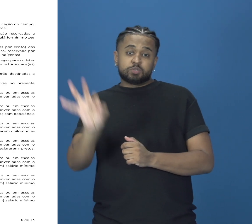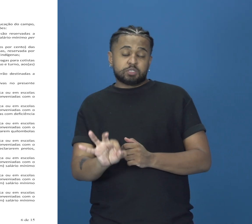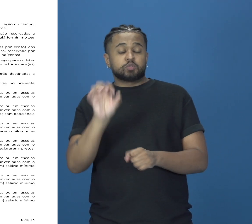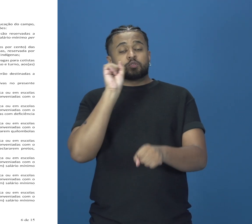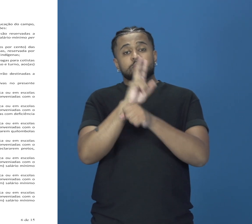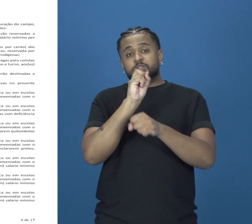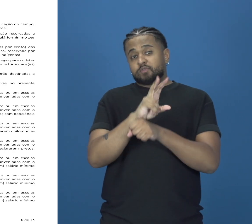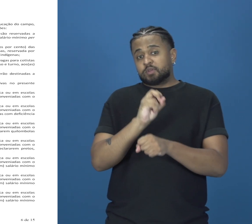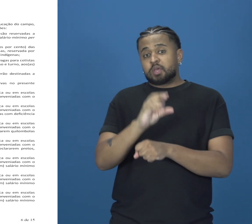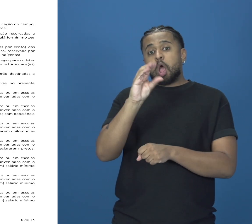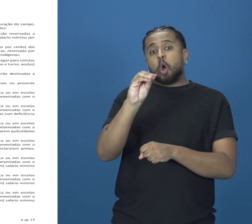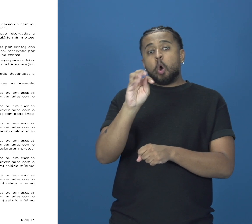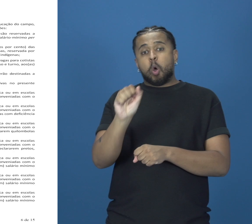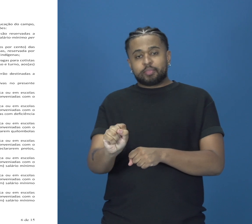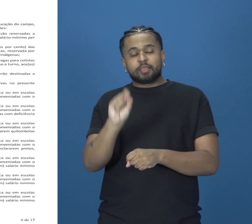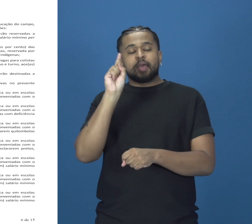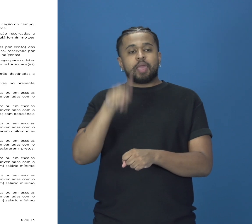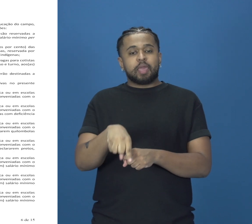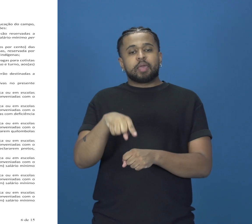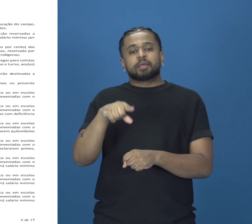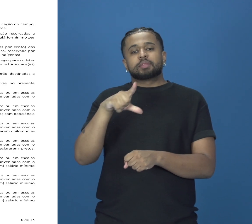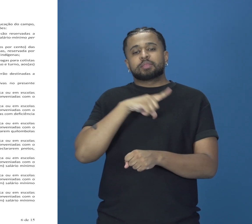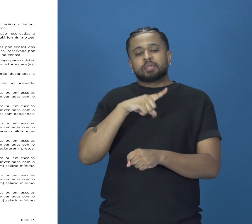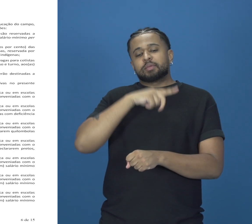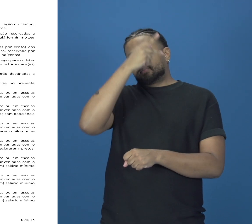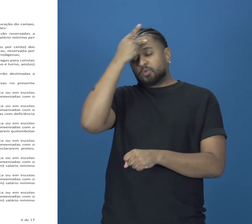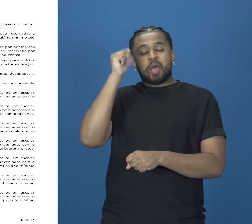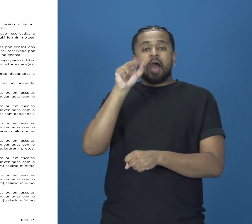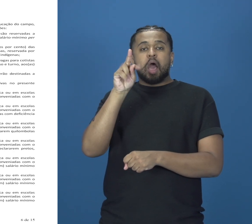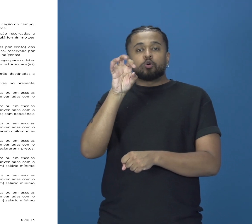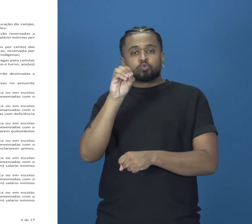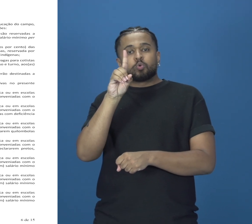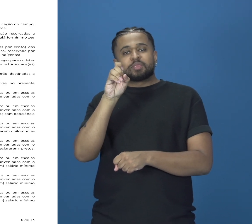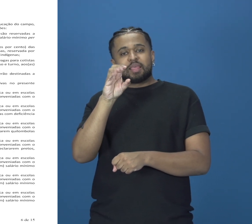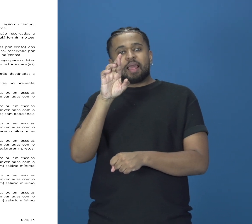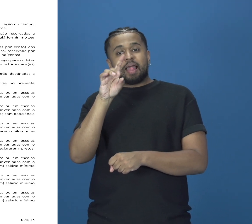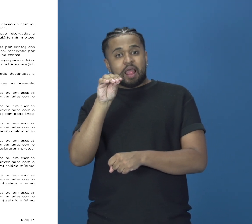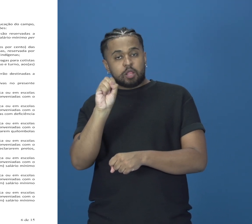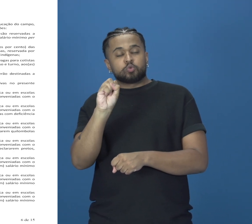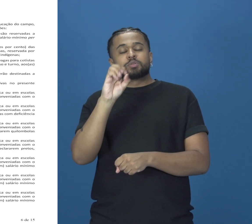0,06% das vagas para cotistas serão destinadas a autodeclarados quilombolas.